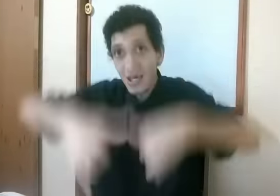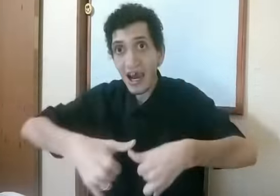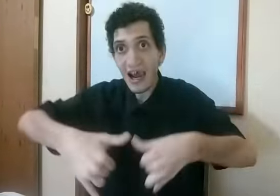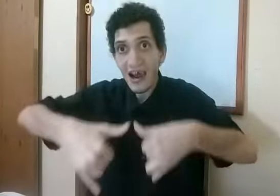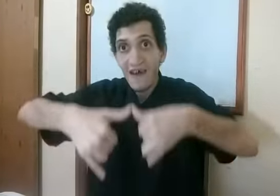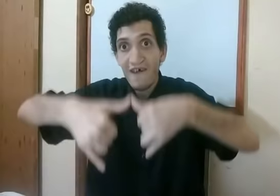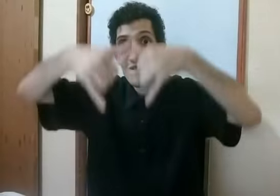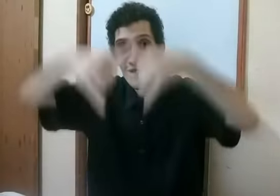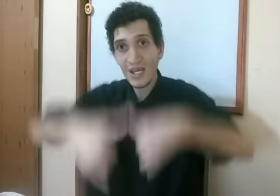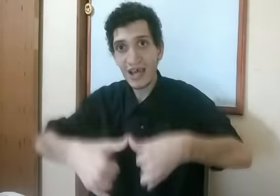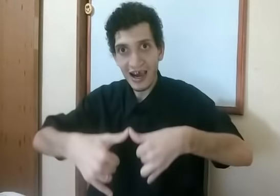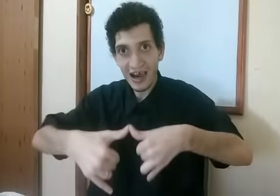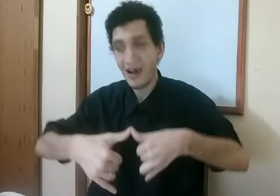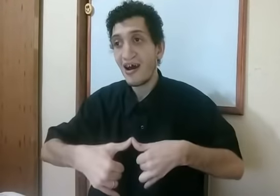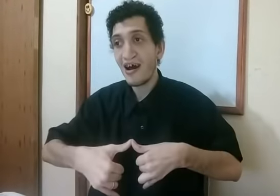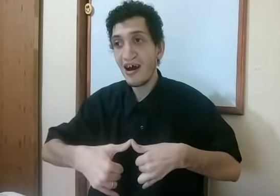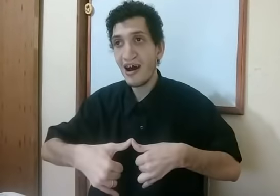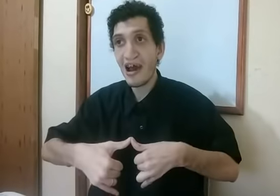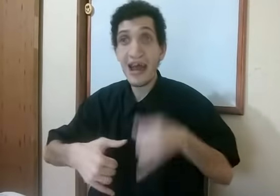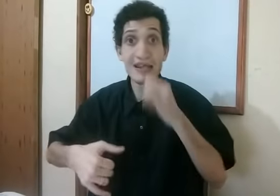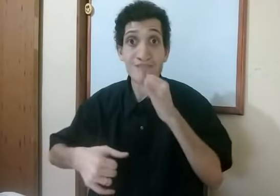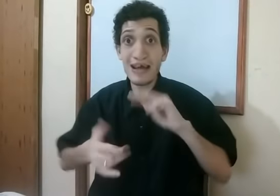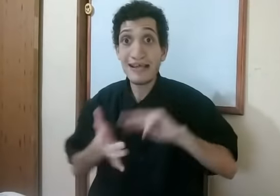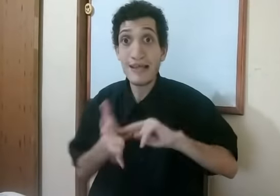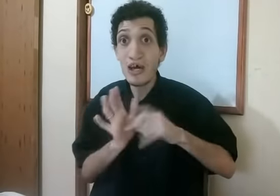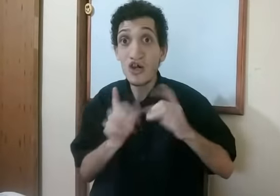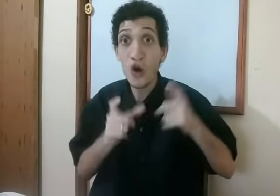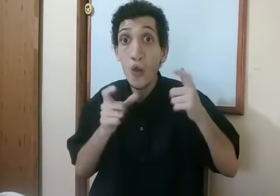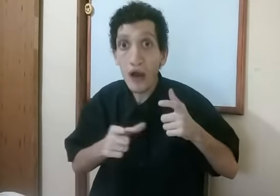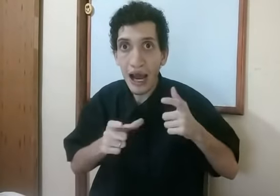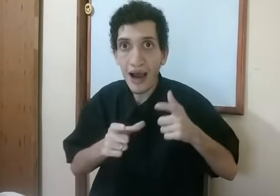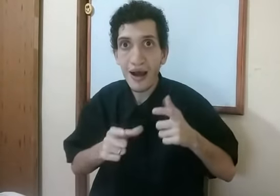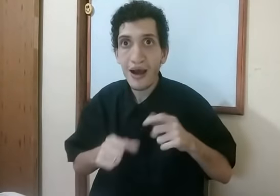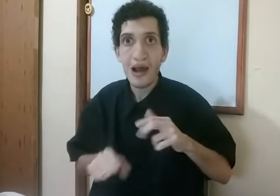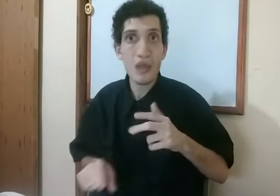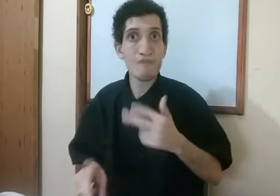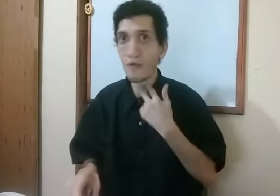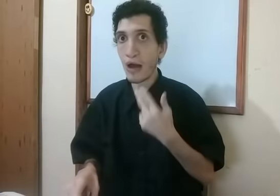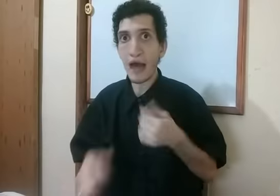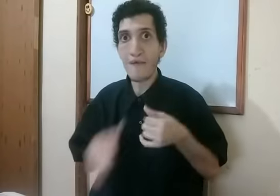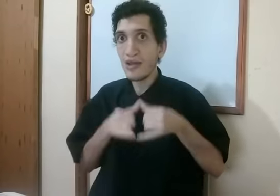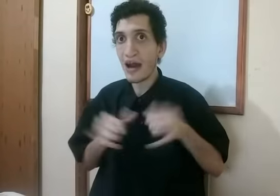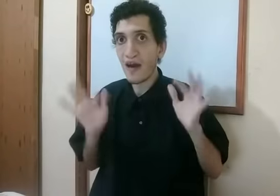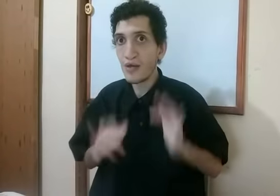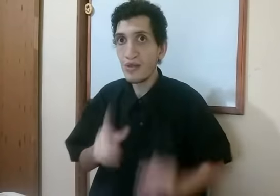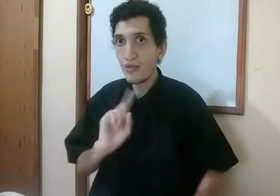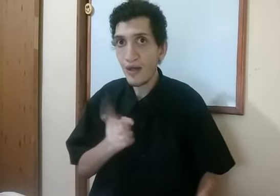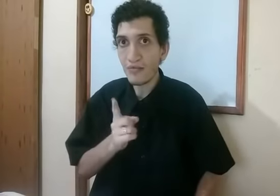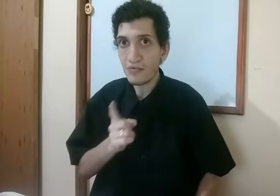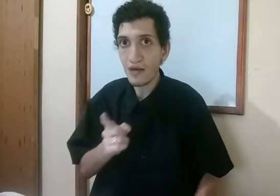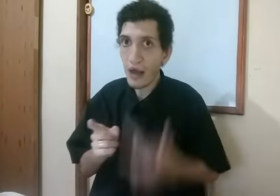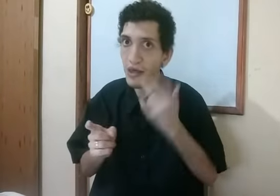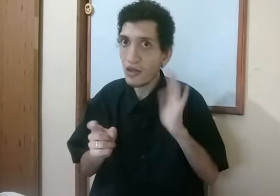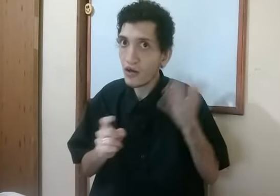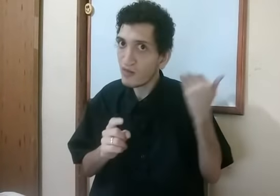Piar. Piar. Exemplo, mas é só lugar. Você não pode falar piar feliz, não. Já falei já sobre